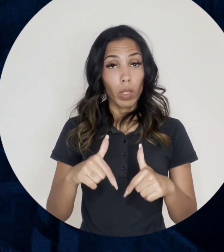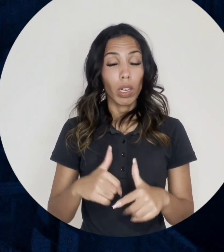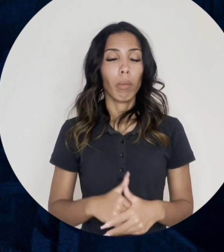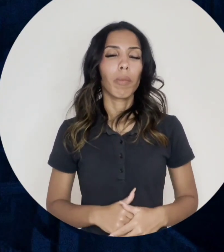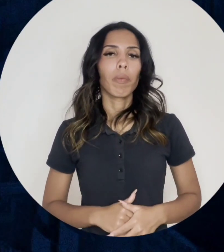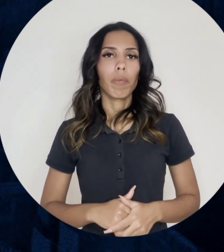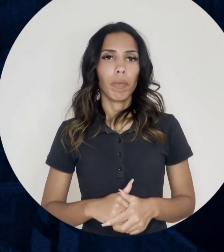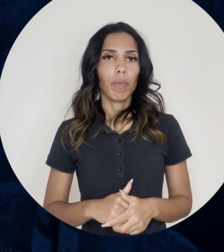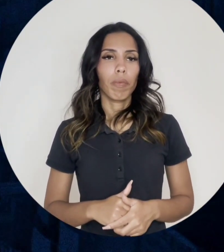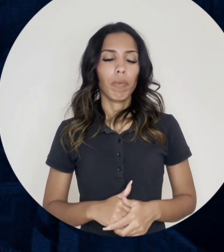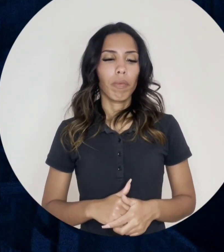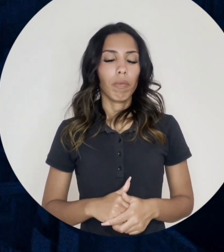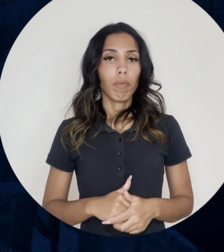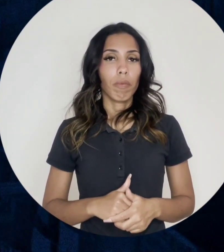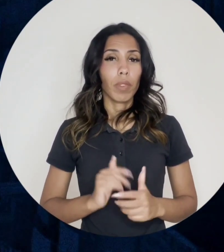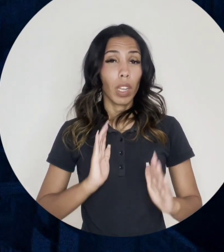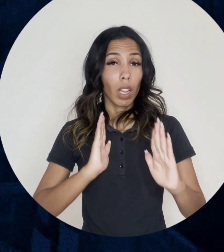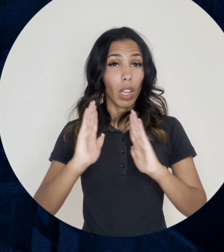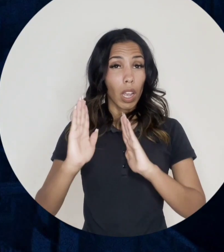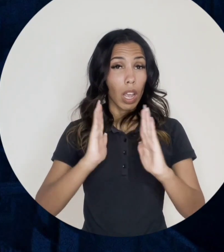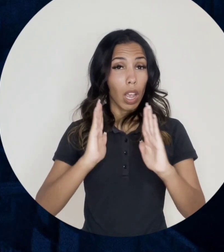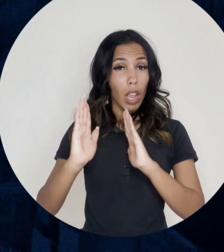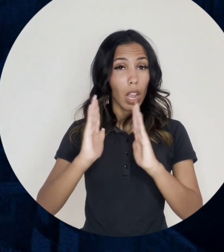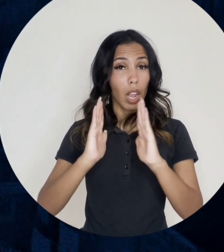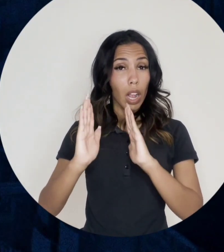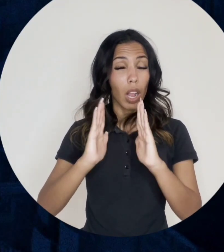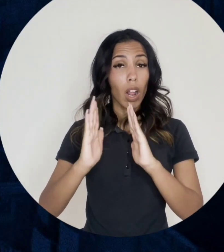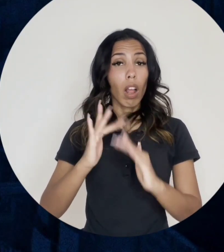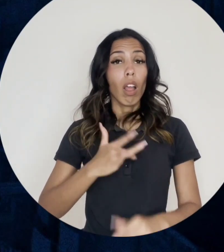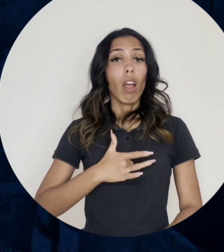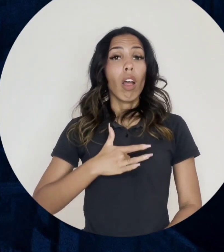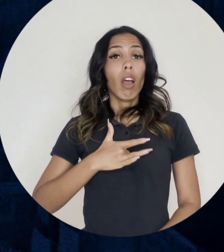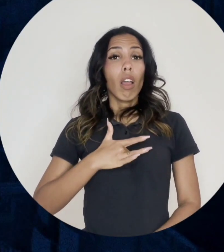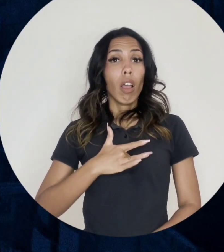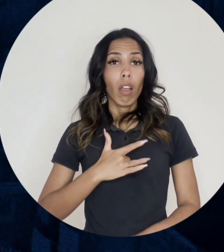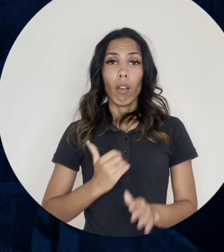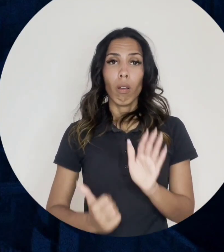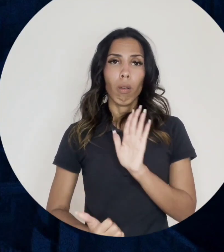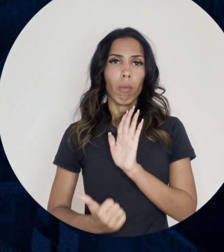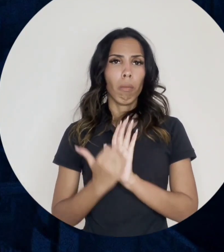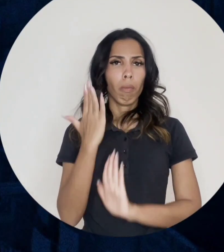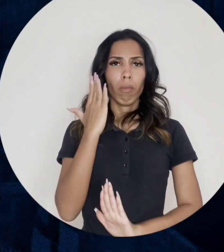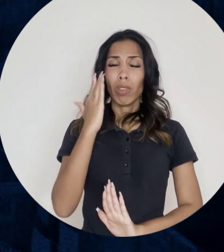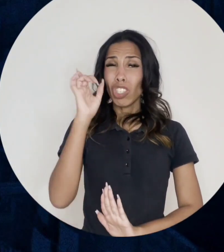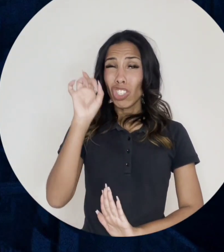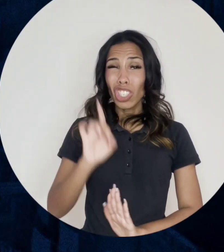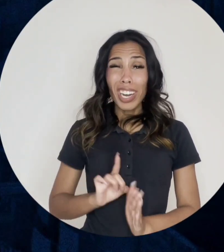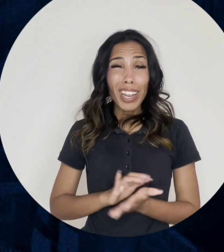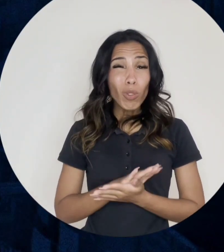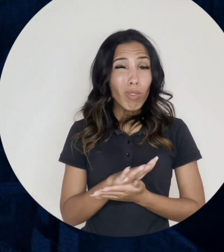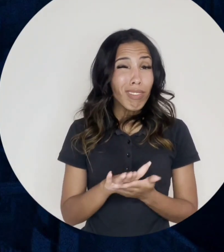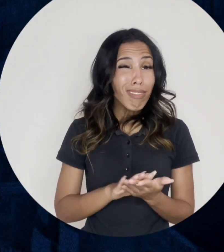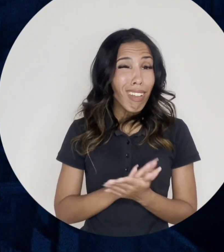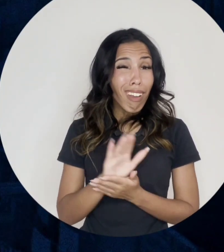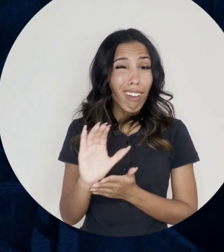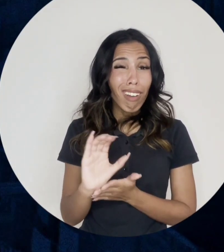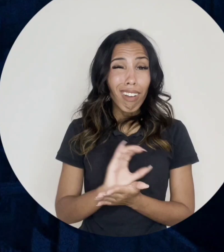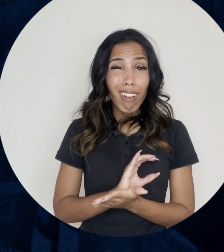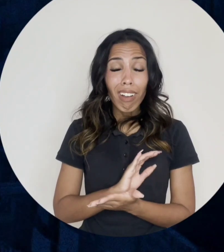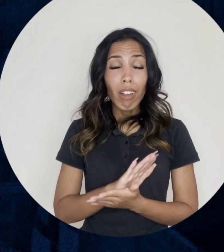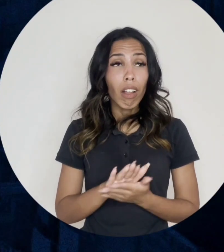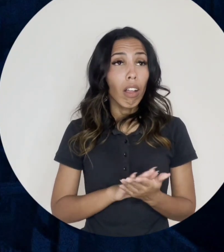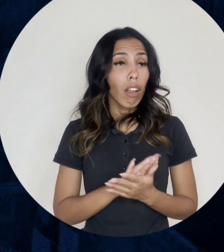e aí, na época, por eu estar com tuberculose, eu fui mandada embora sem direito a nada, com o filho